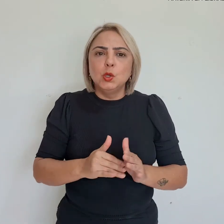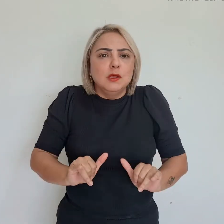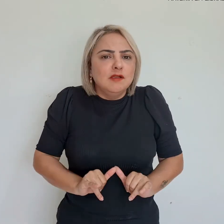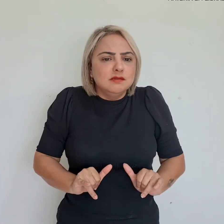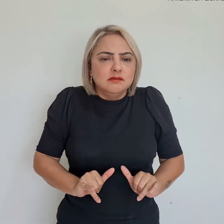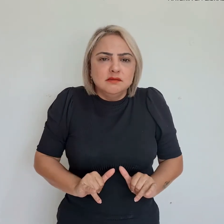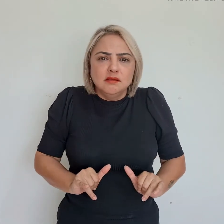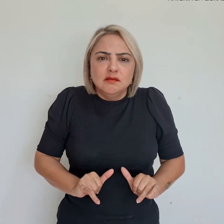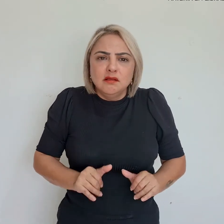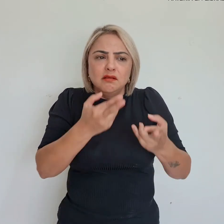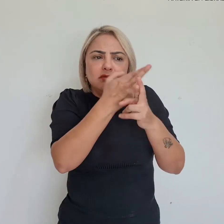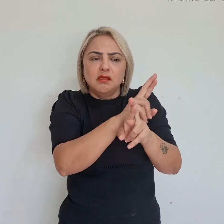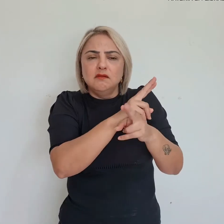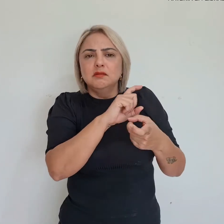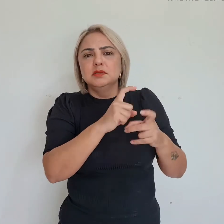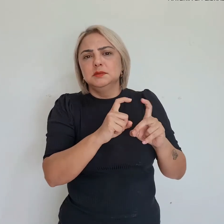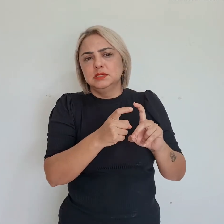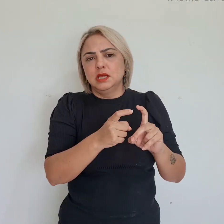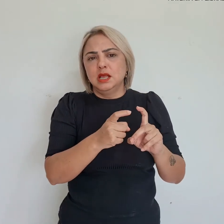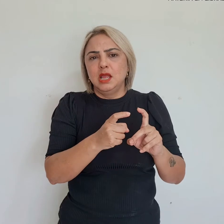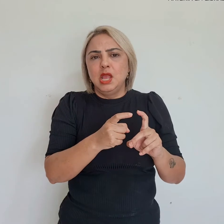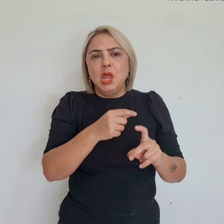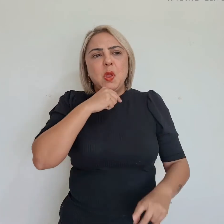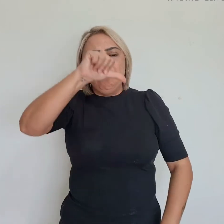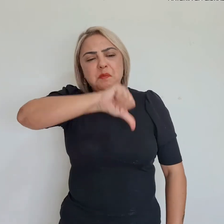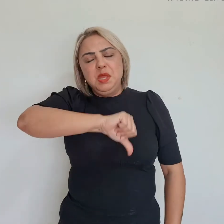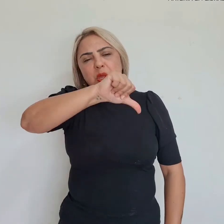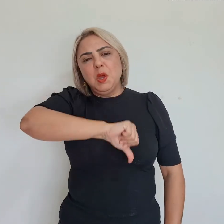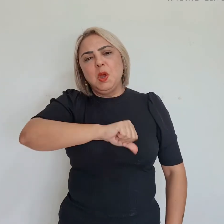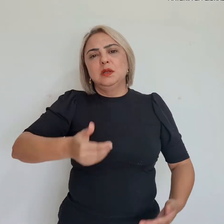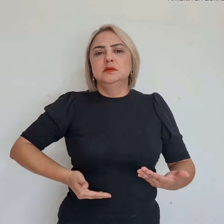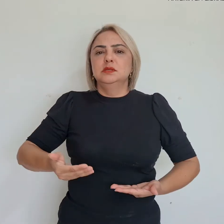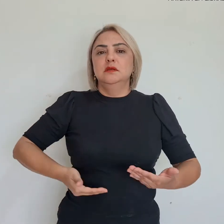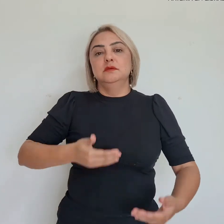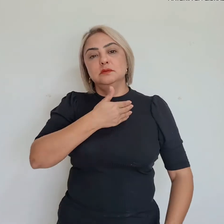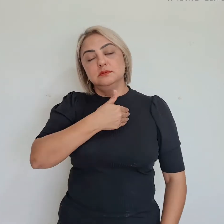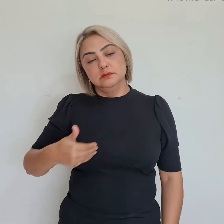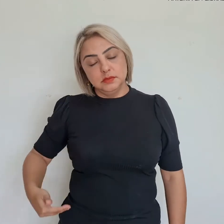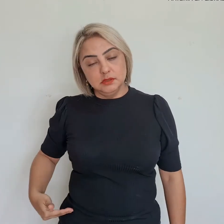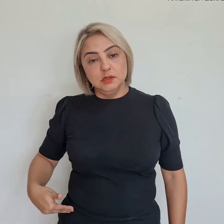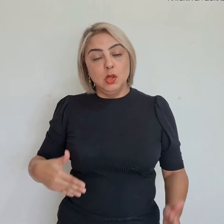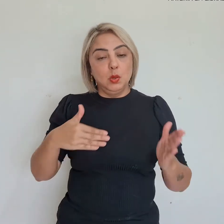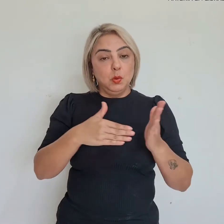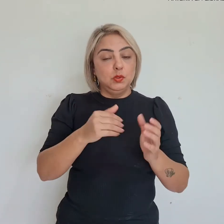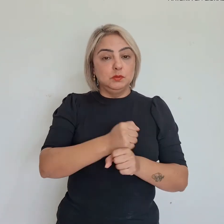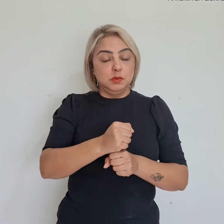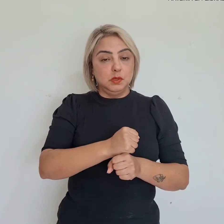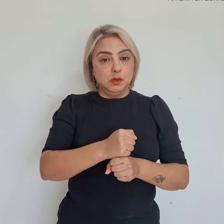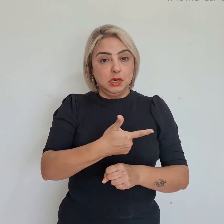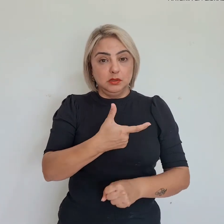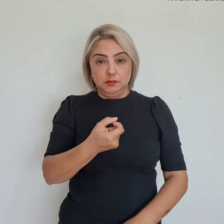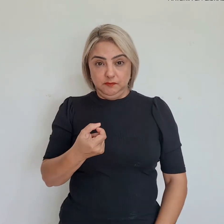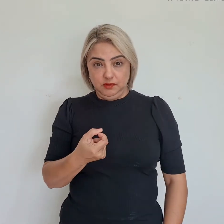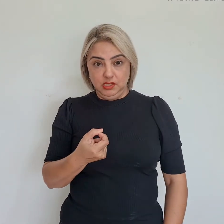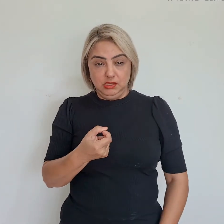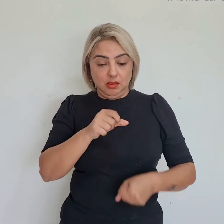essa reforma, com a piora dos serviços públicos. No último ano, com a pandemia, a gente viu